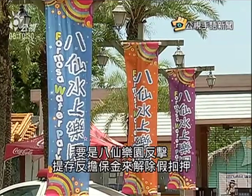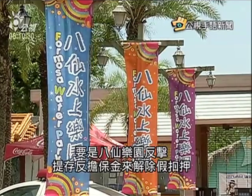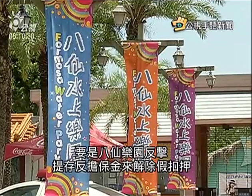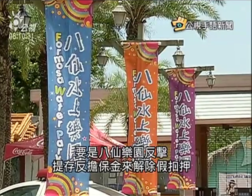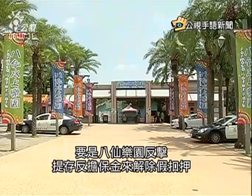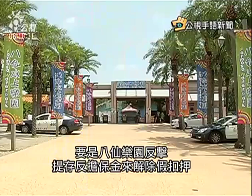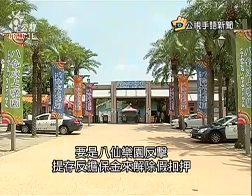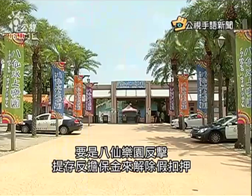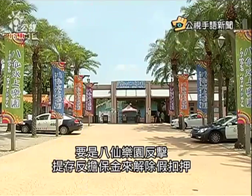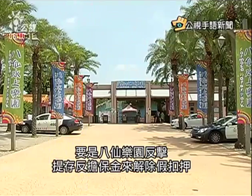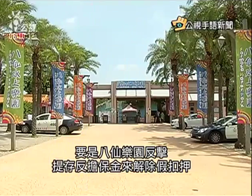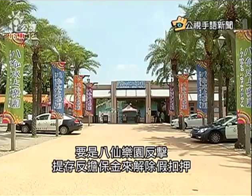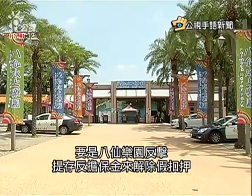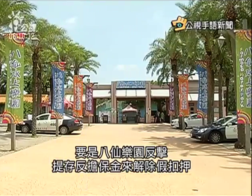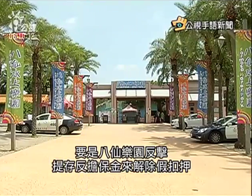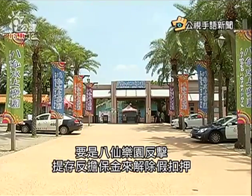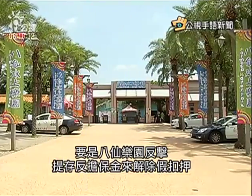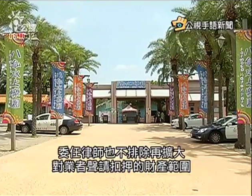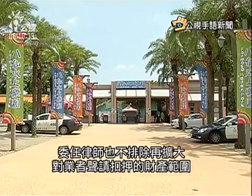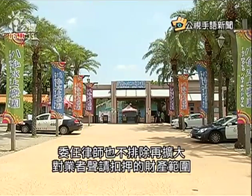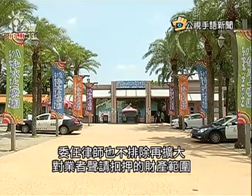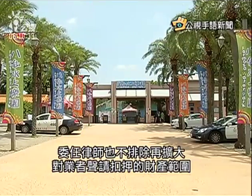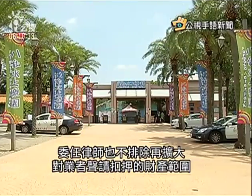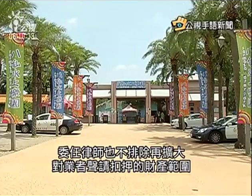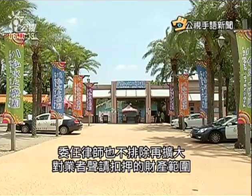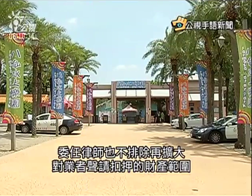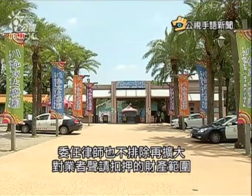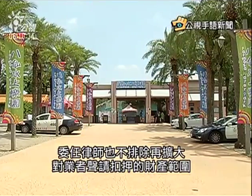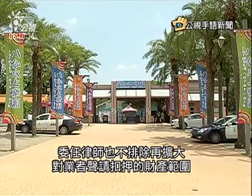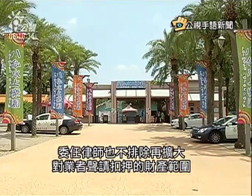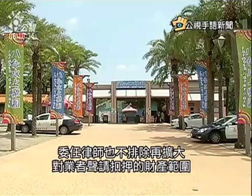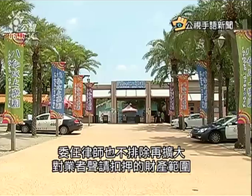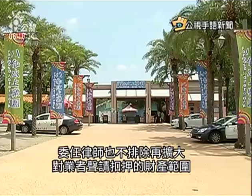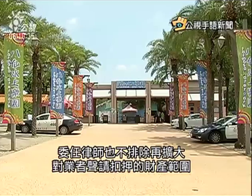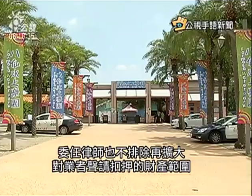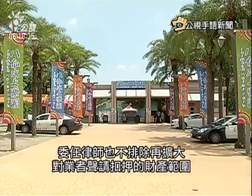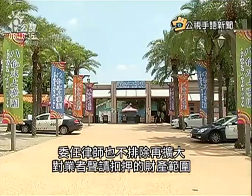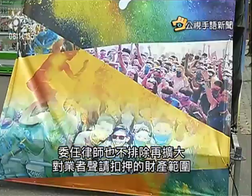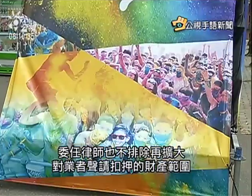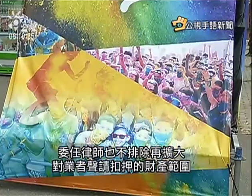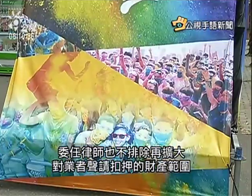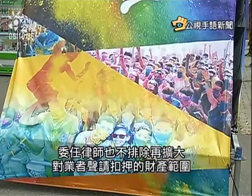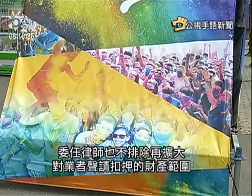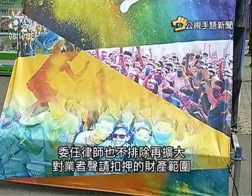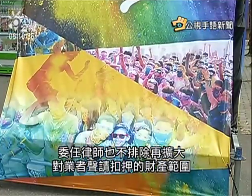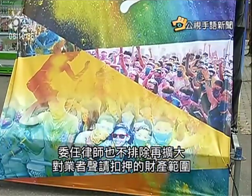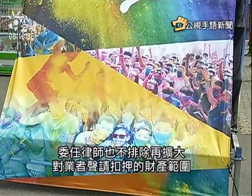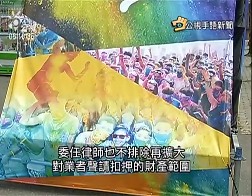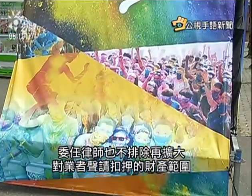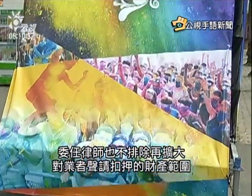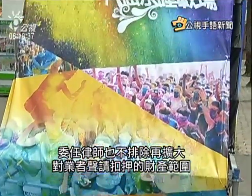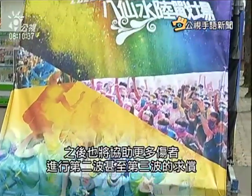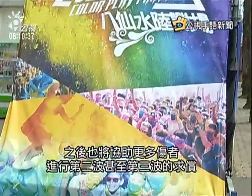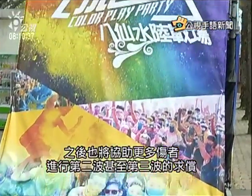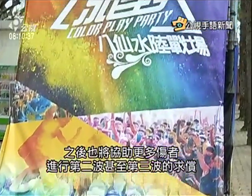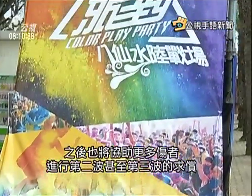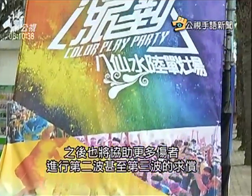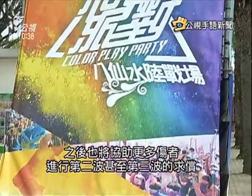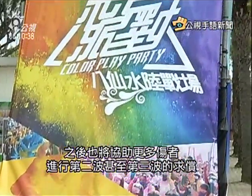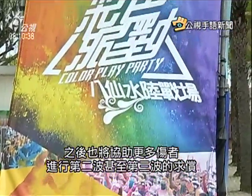保金来解除假扣押。委任律师也不排除再扩大对业者申请扣押的财产范围，之后也将协助更多伤者来